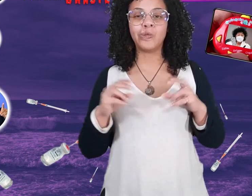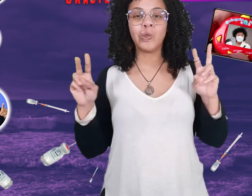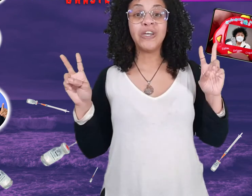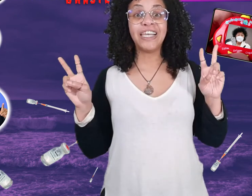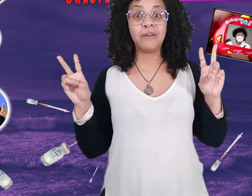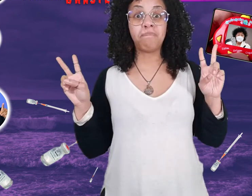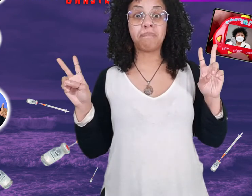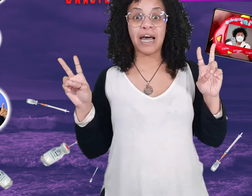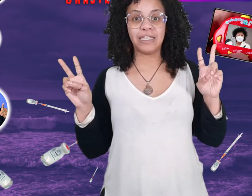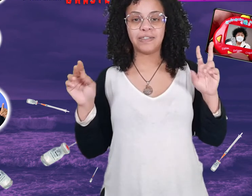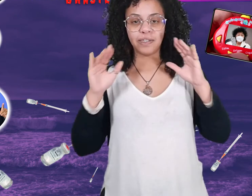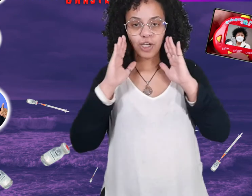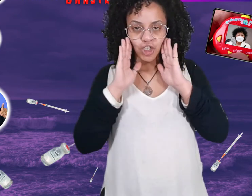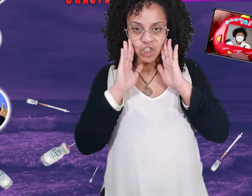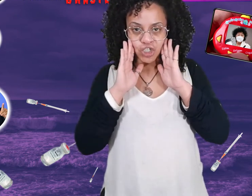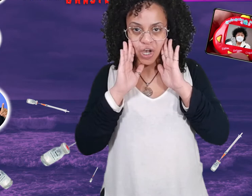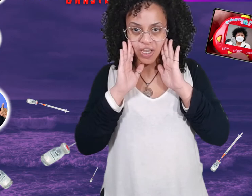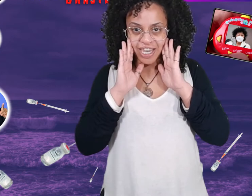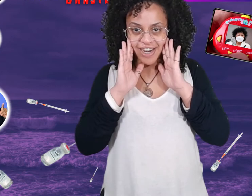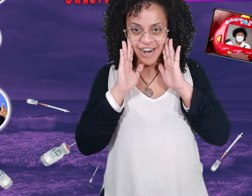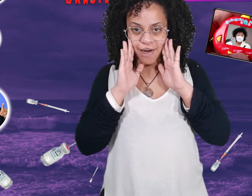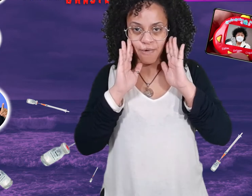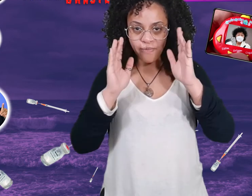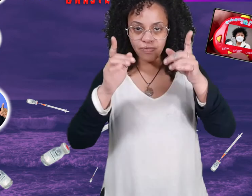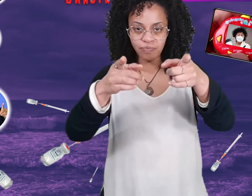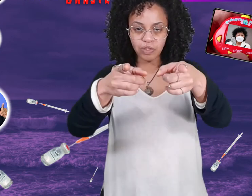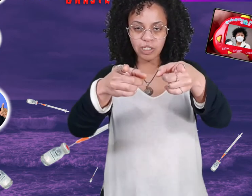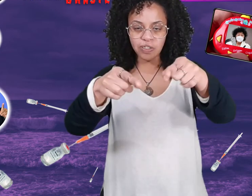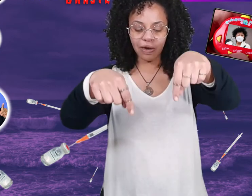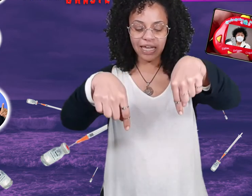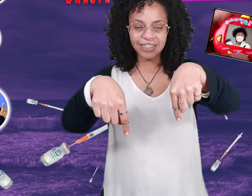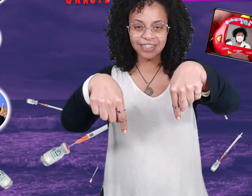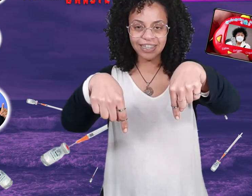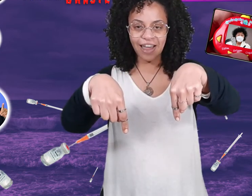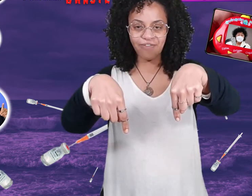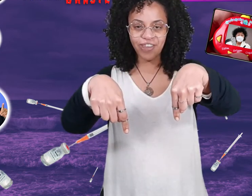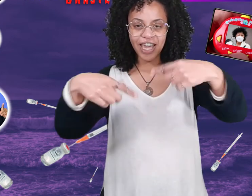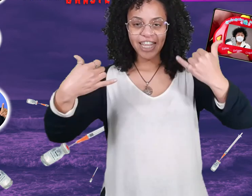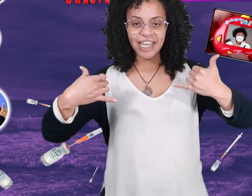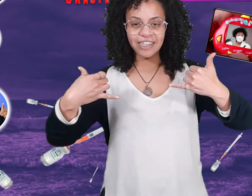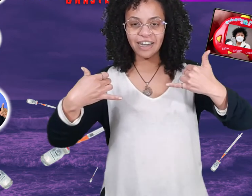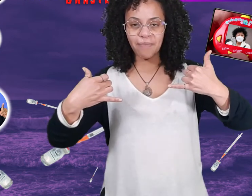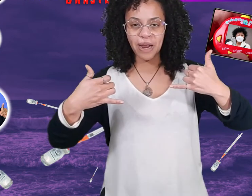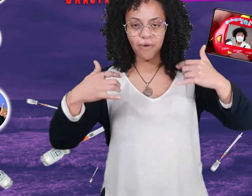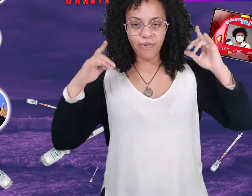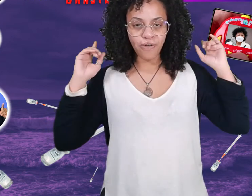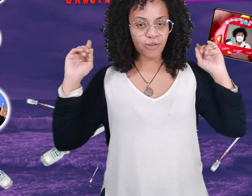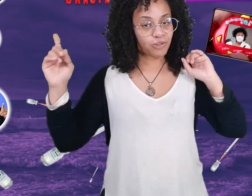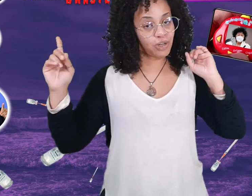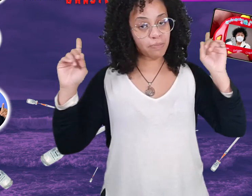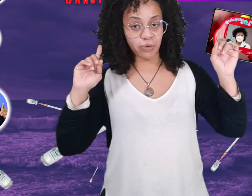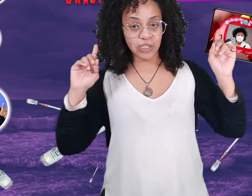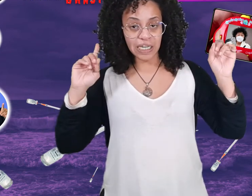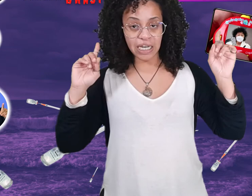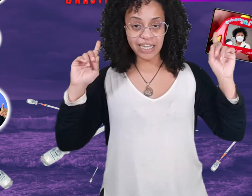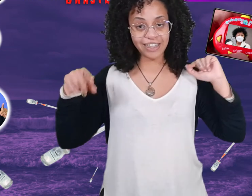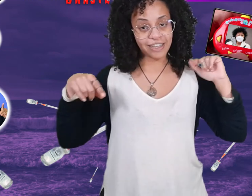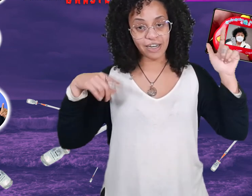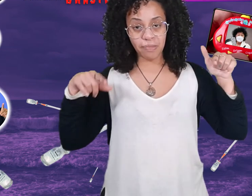mundo em paz. Só que não! Deixa seu like, se inscreve. Thalita Cabral, cultura, música,